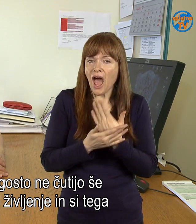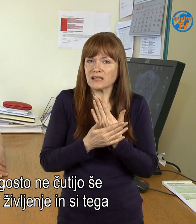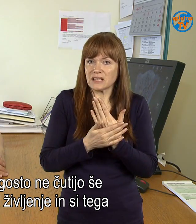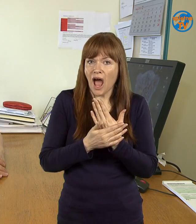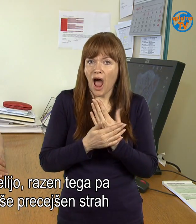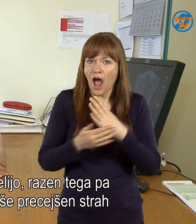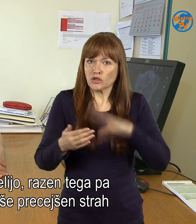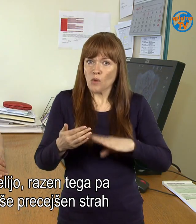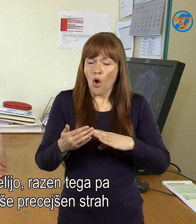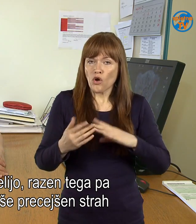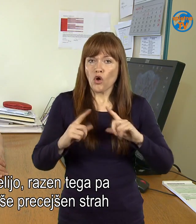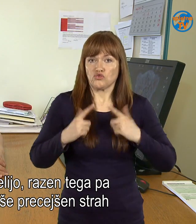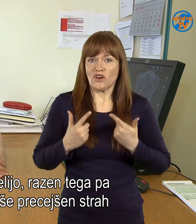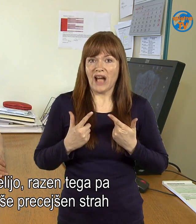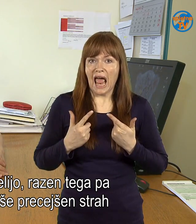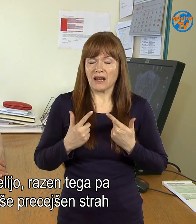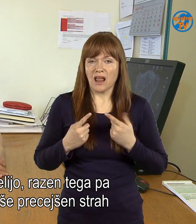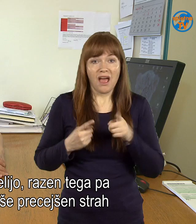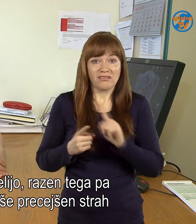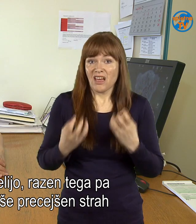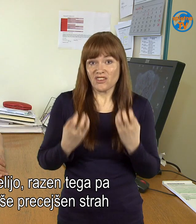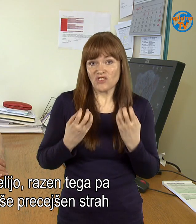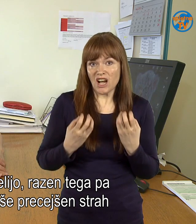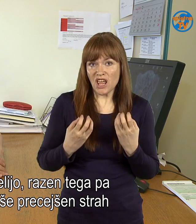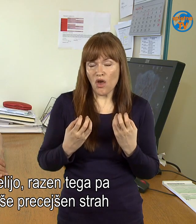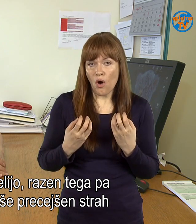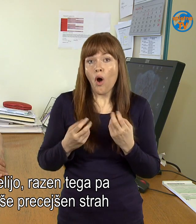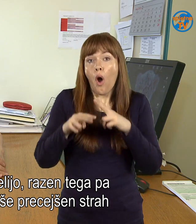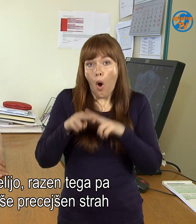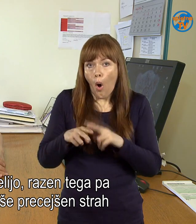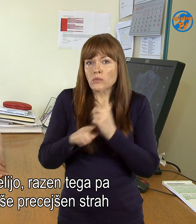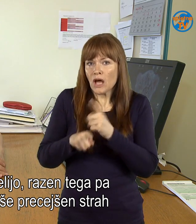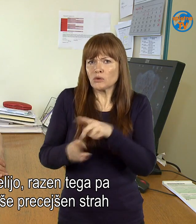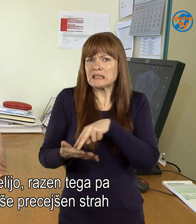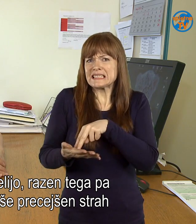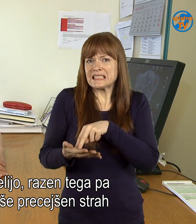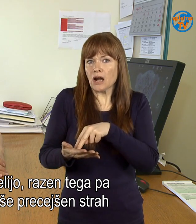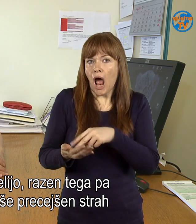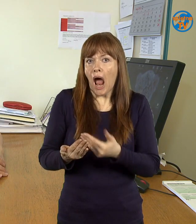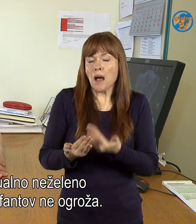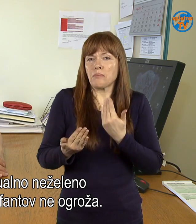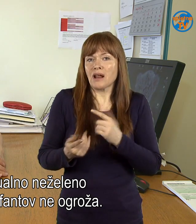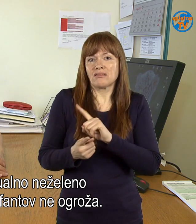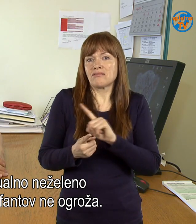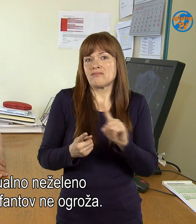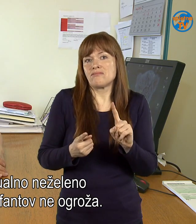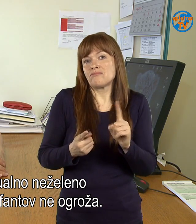življenje in si tega niti morda ne želijo, razen tega pa pri njih obstaja tudi precejšen strah